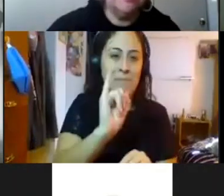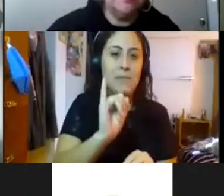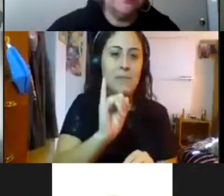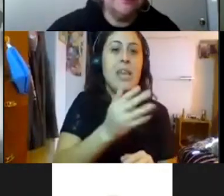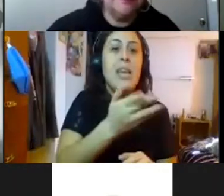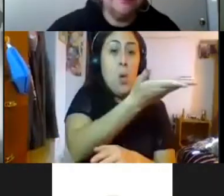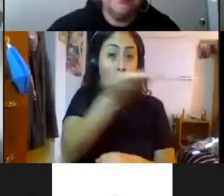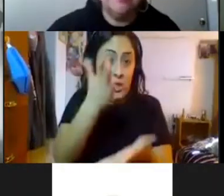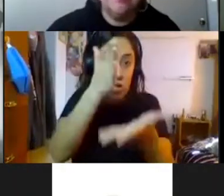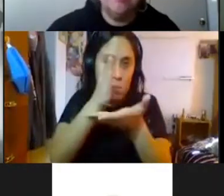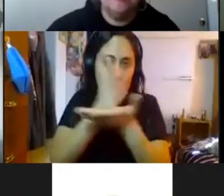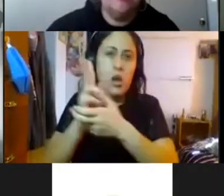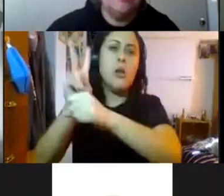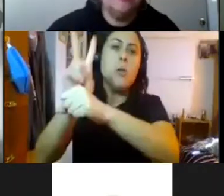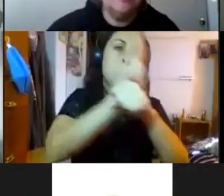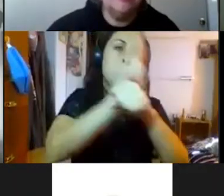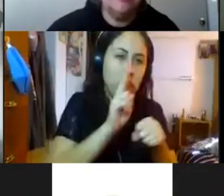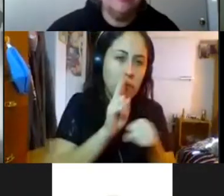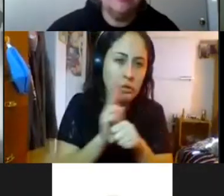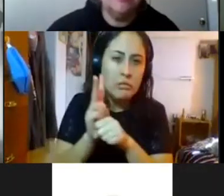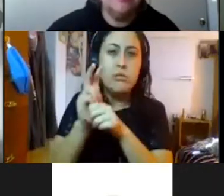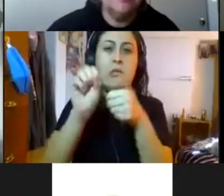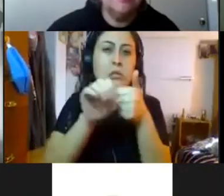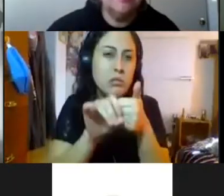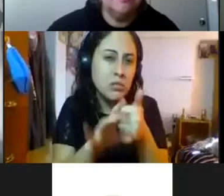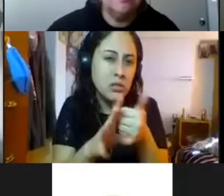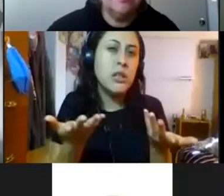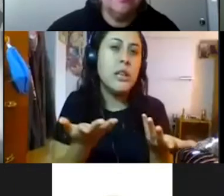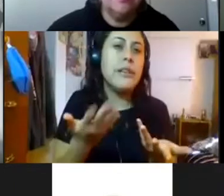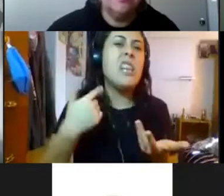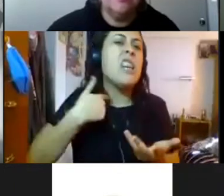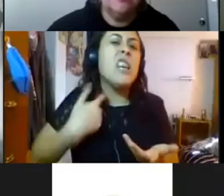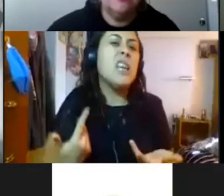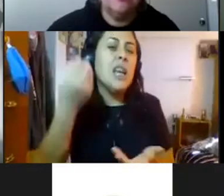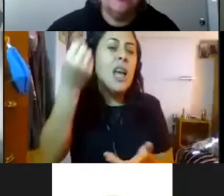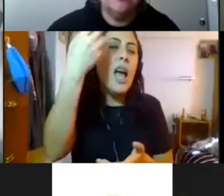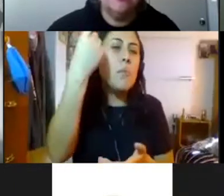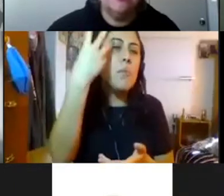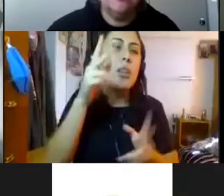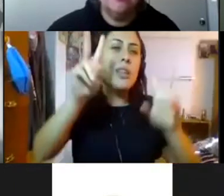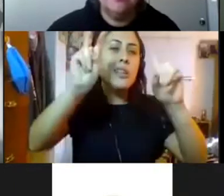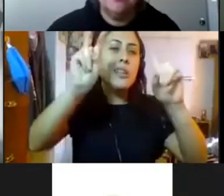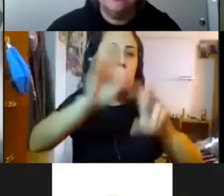Sí. Vero, ¿experiencia de quién?